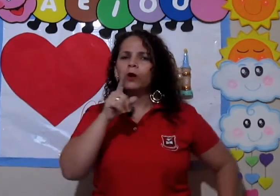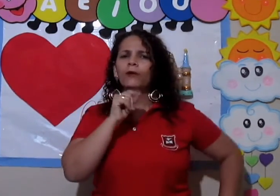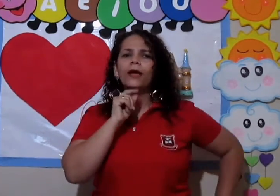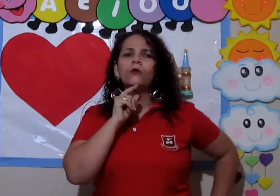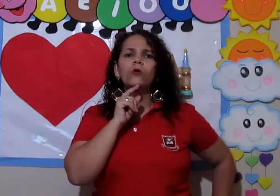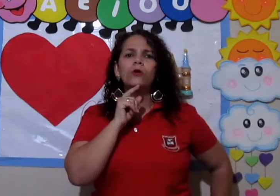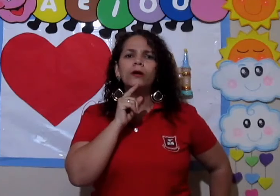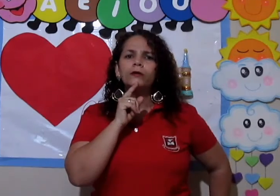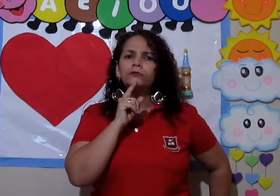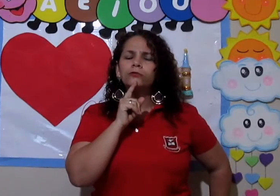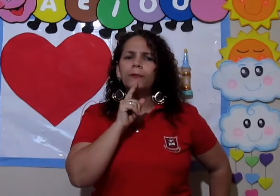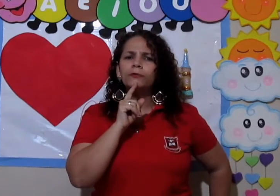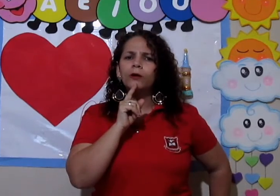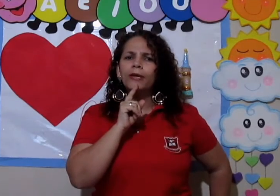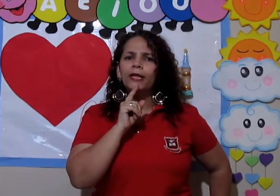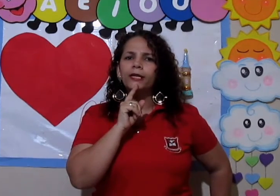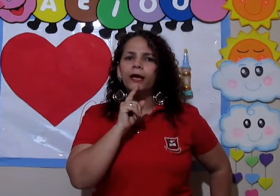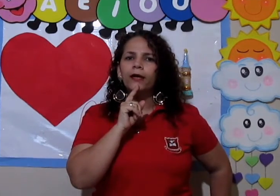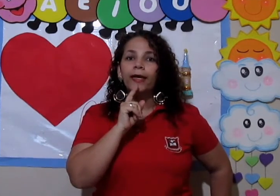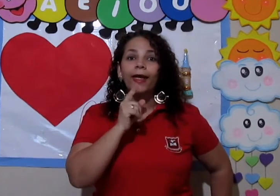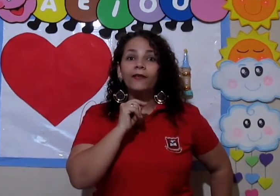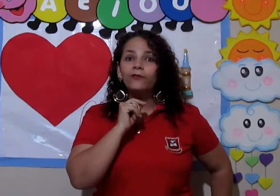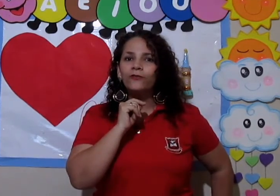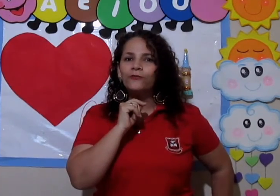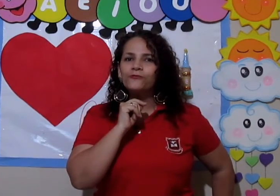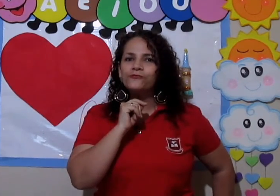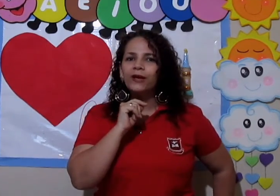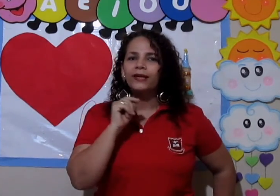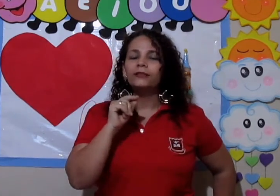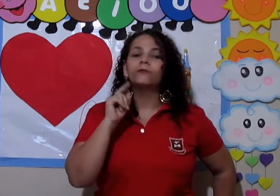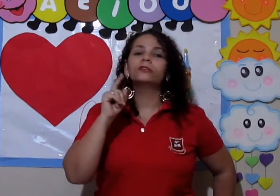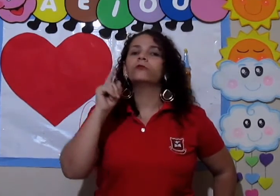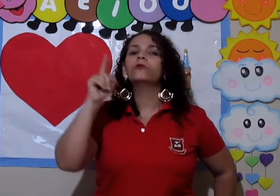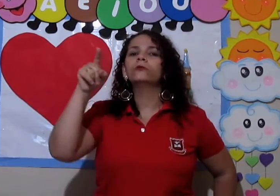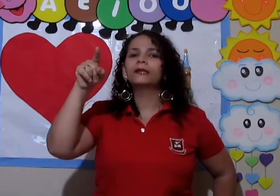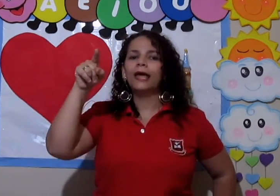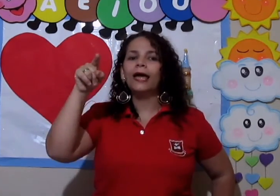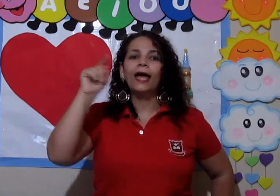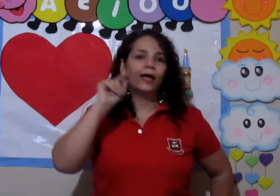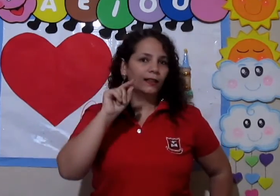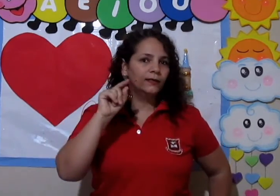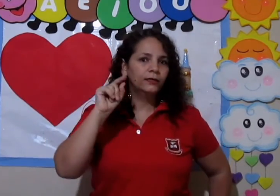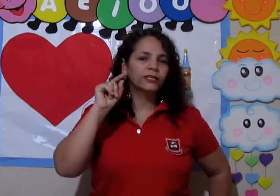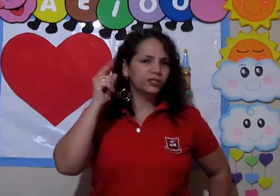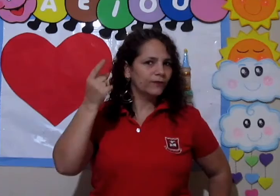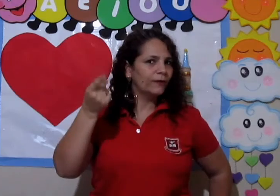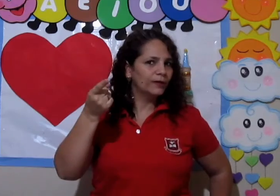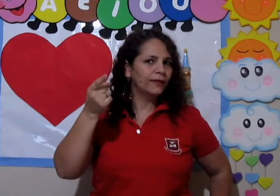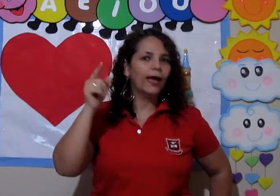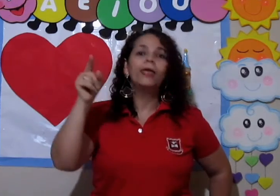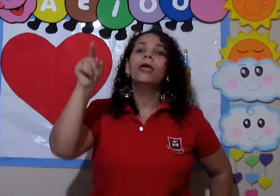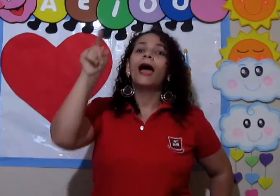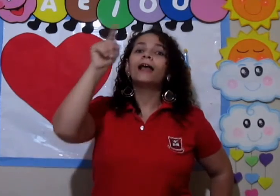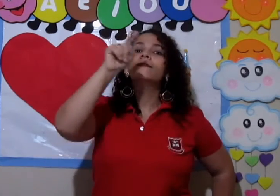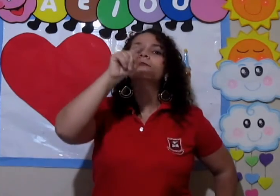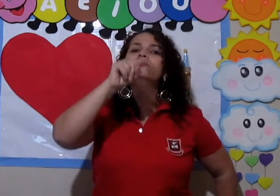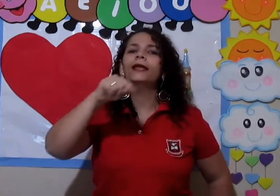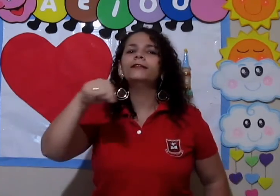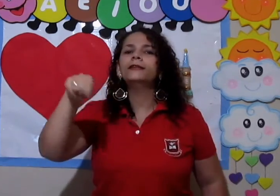é a cor do Capitão América? É azul. Então, vocês vão colar a lã que a tia vai mandar azul na letrinha